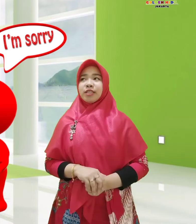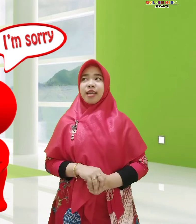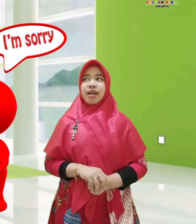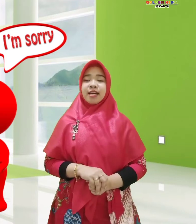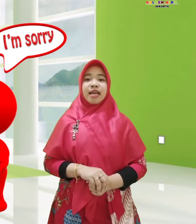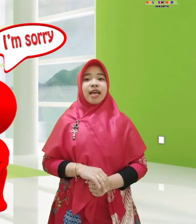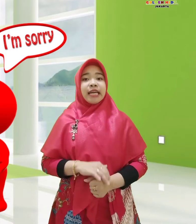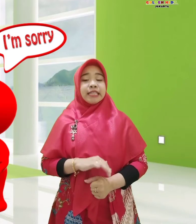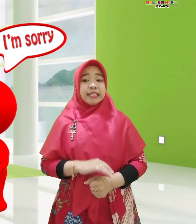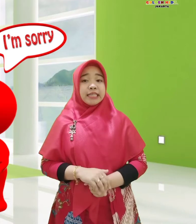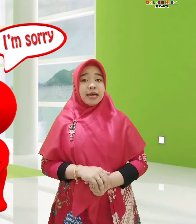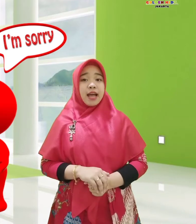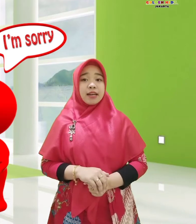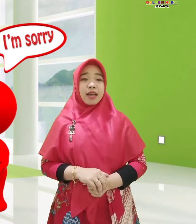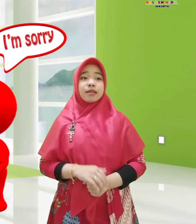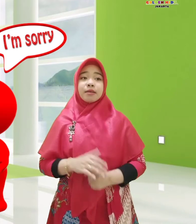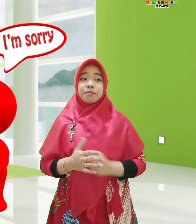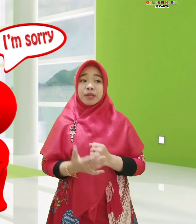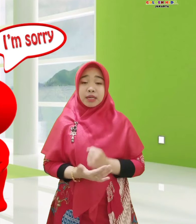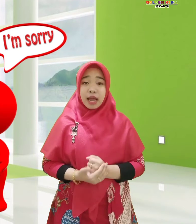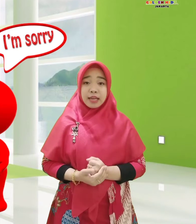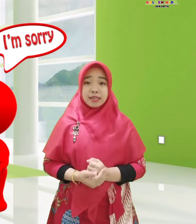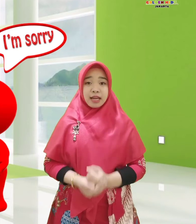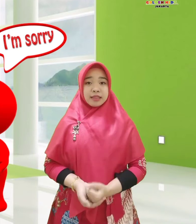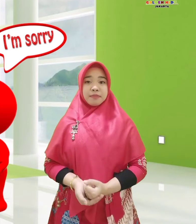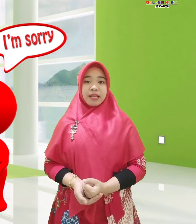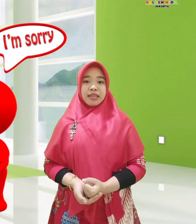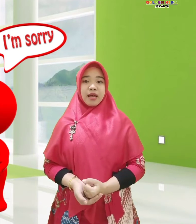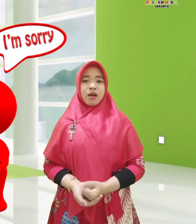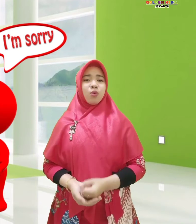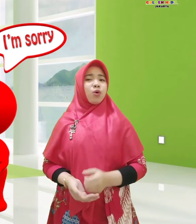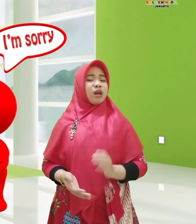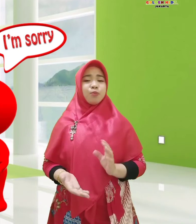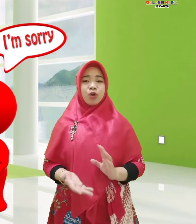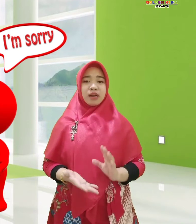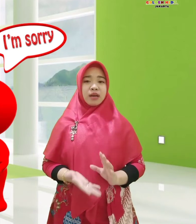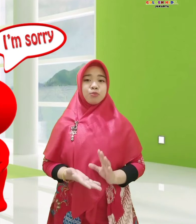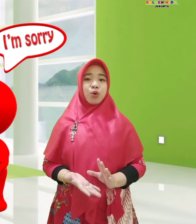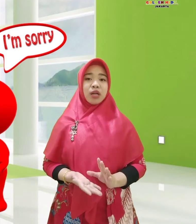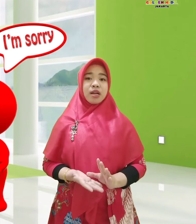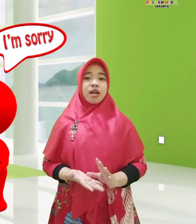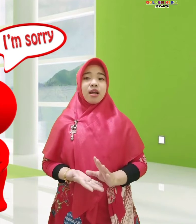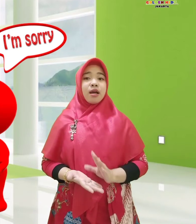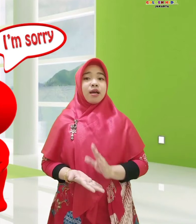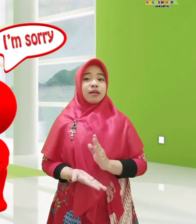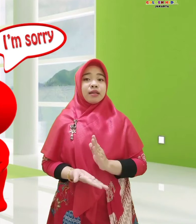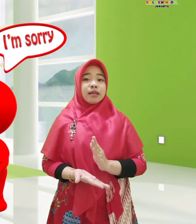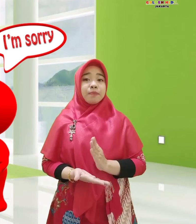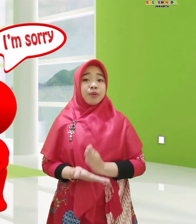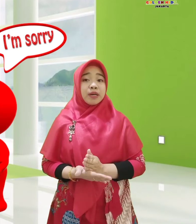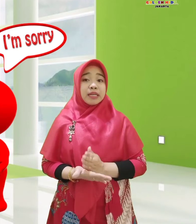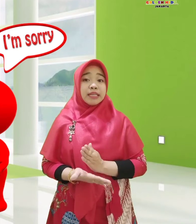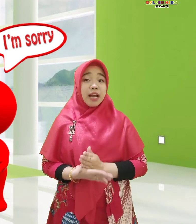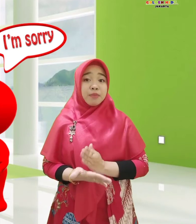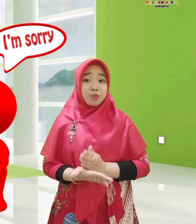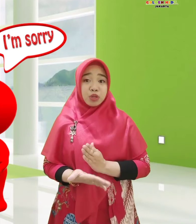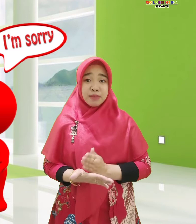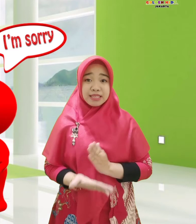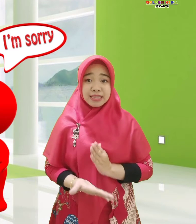Contohnya, jika anak berkelahi dengan temannya, walaupun anak bukan yang membuat